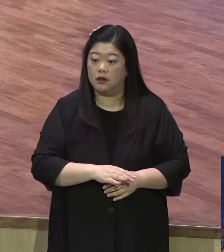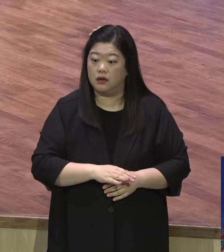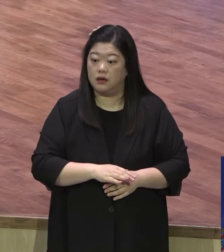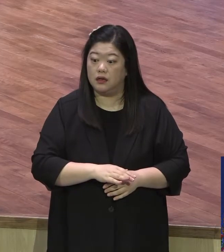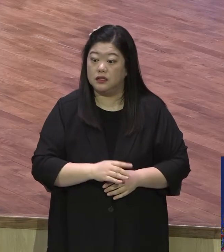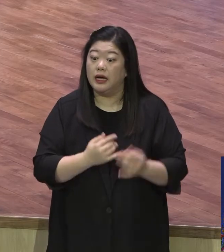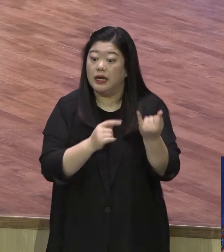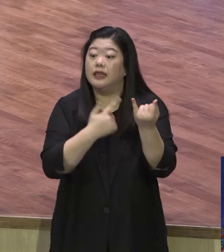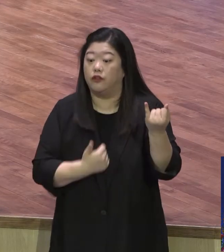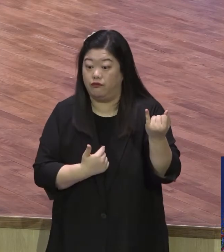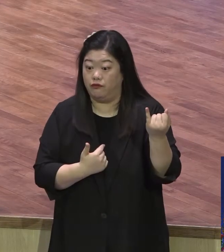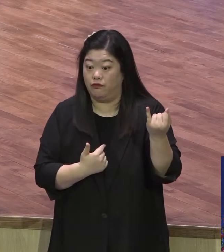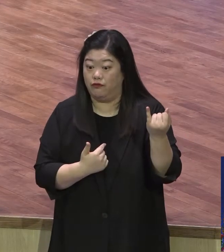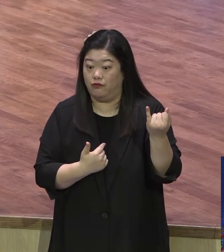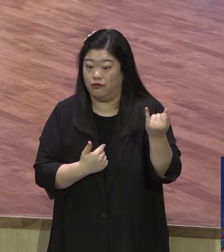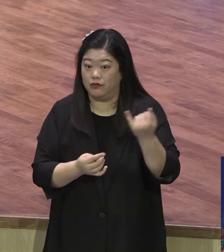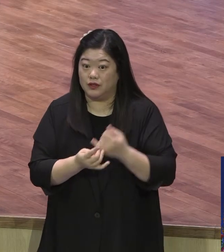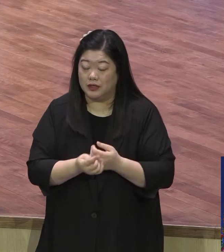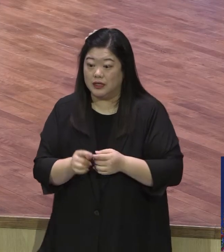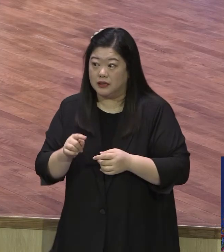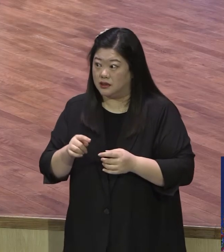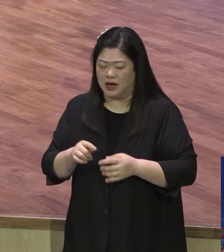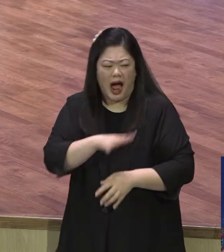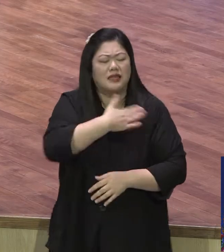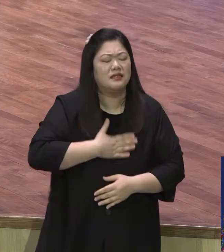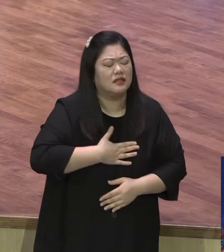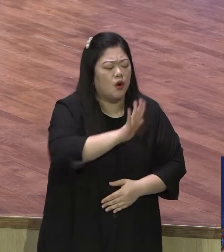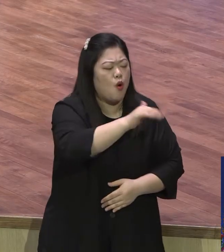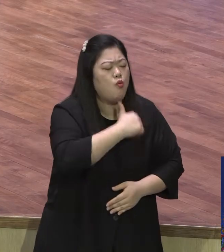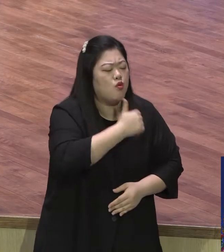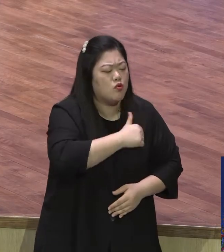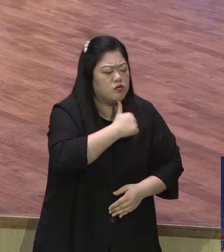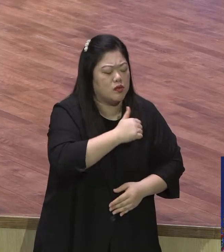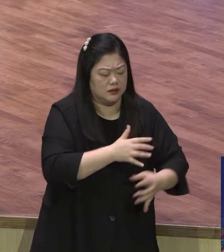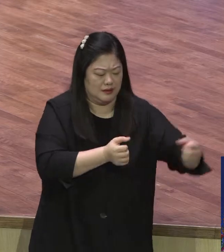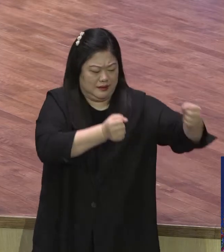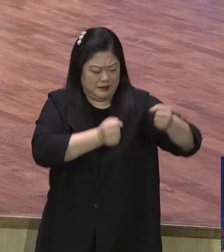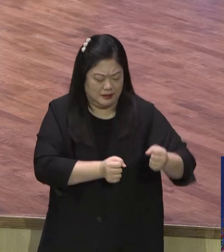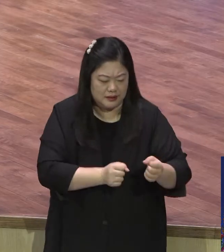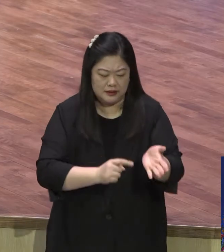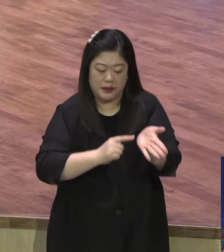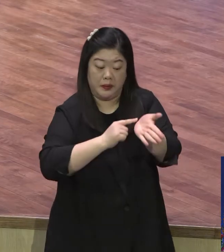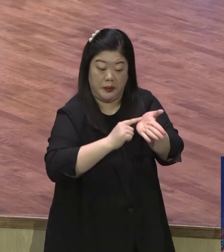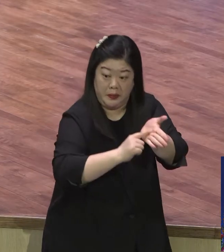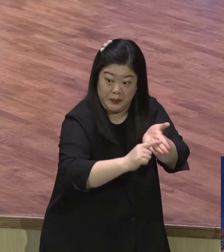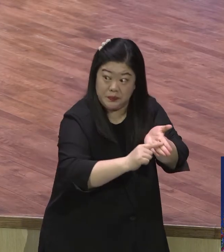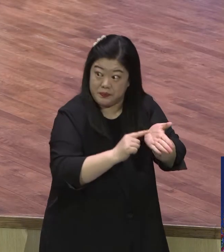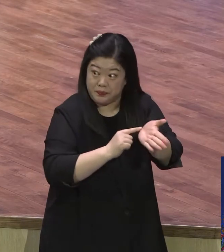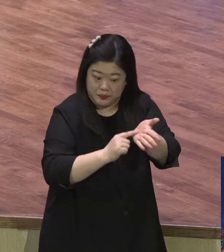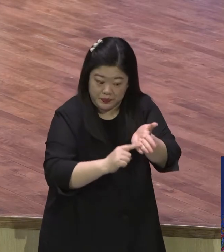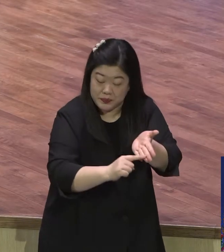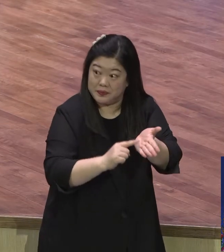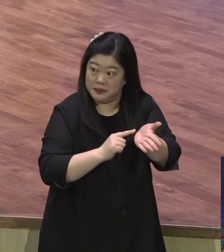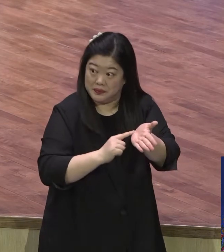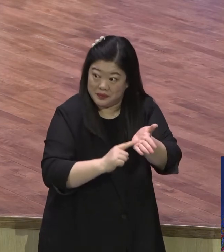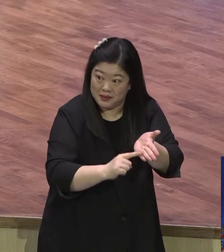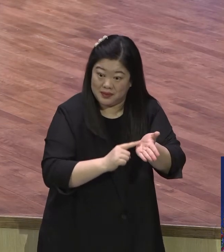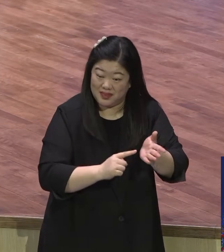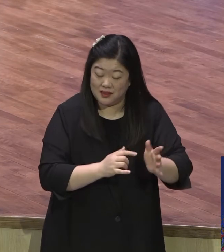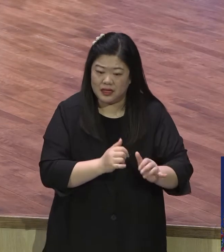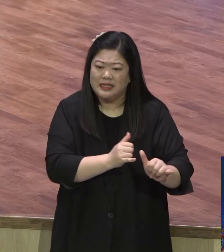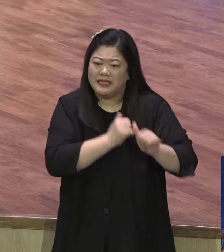거요 복음 1번 2번 1과 2과 3과를 하니까 답 딱 찾은